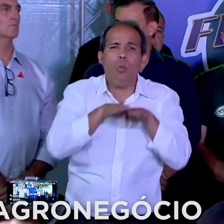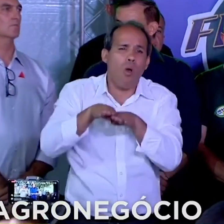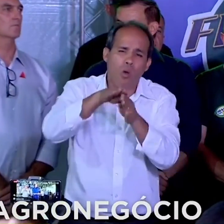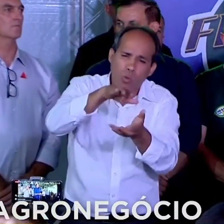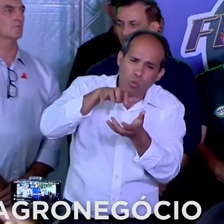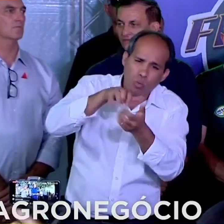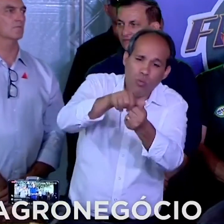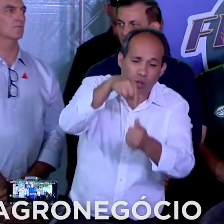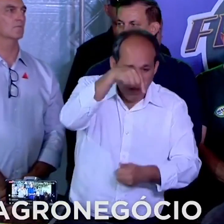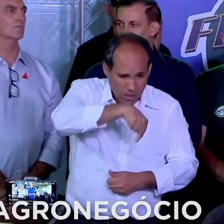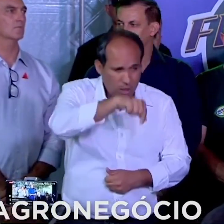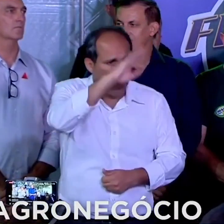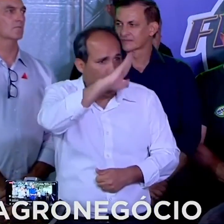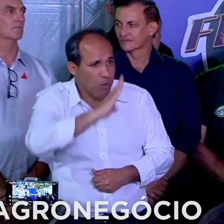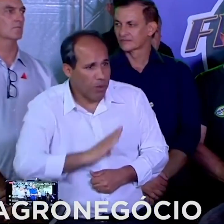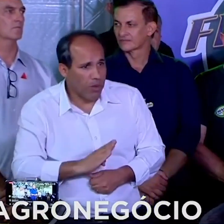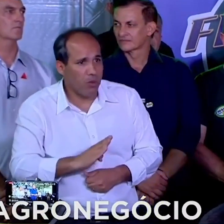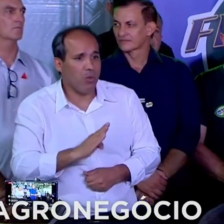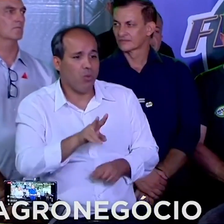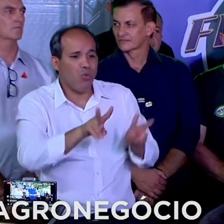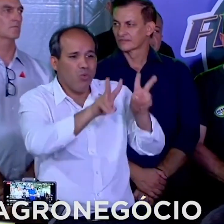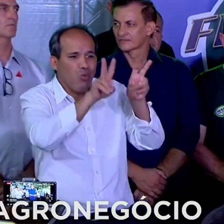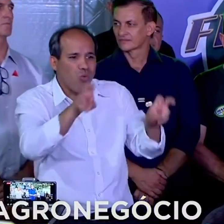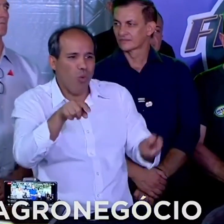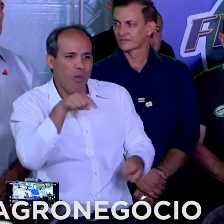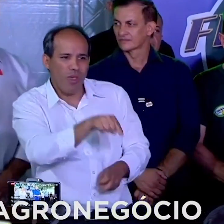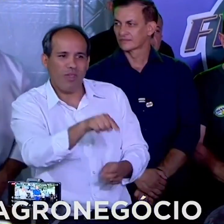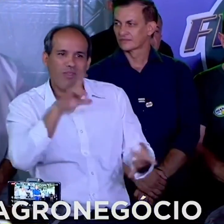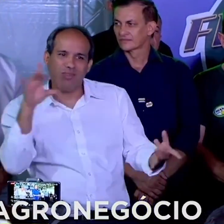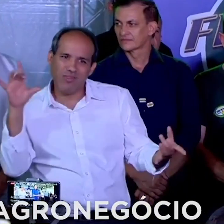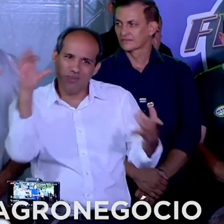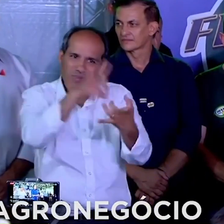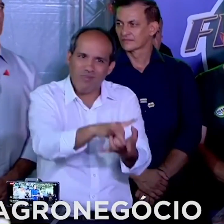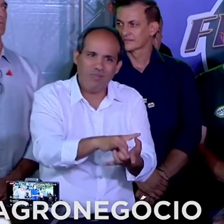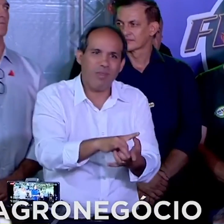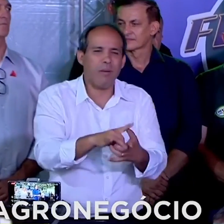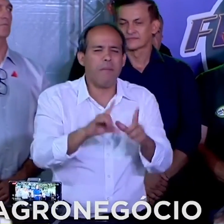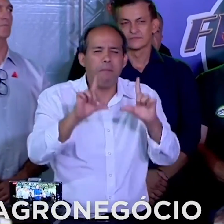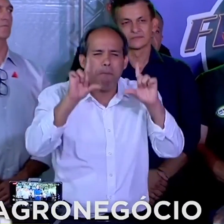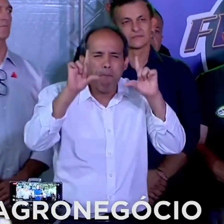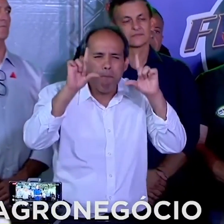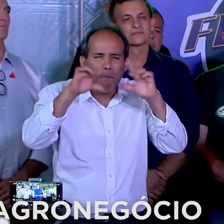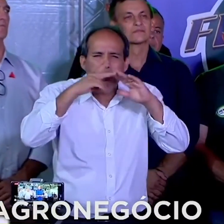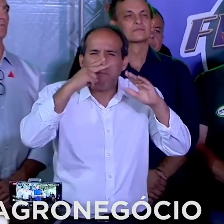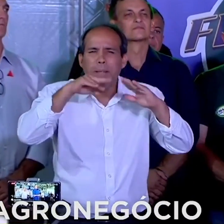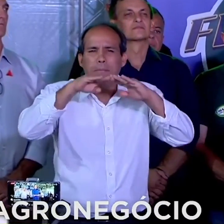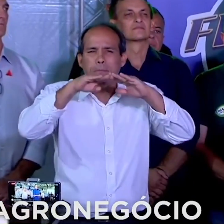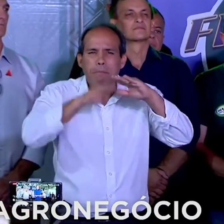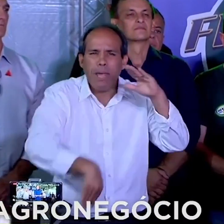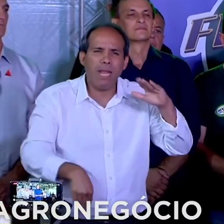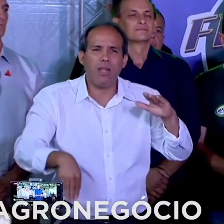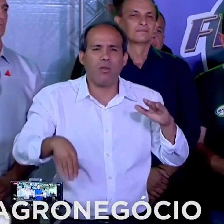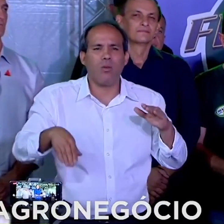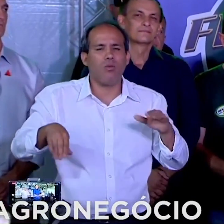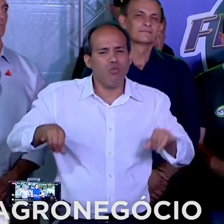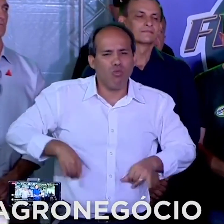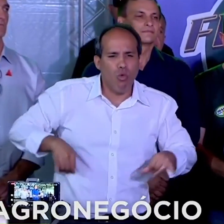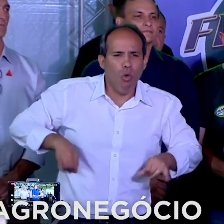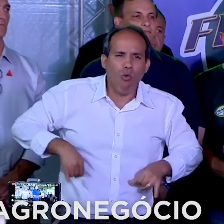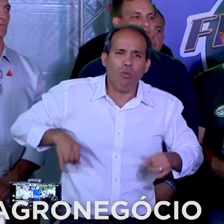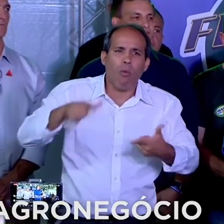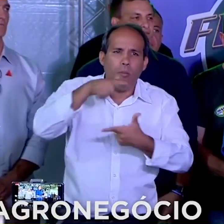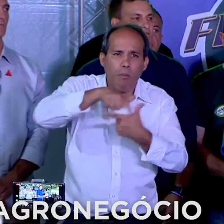no Brasil Nesse quesito é um país que menos ponta do aqueles que menos está sofrendo